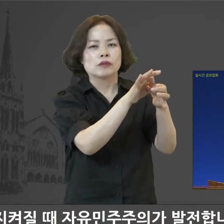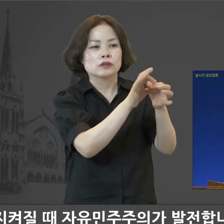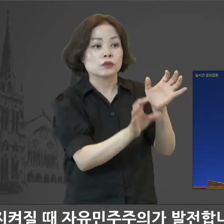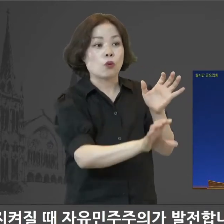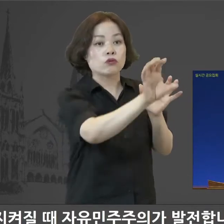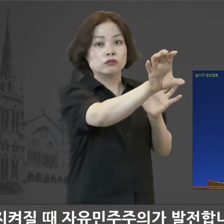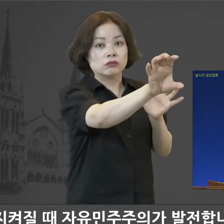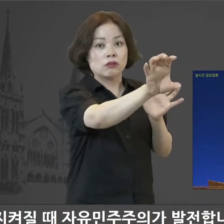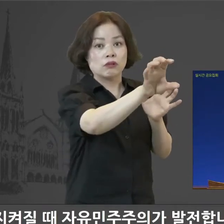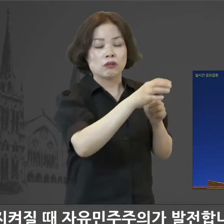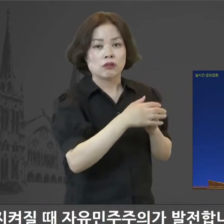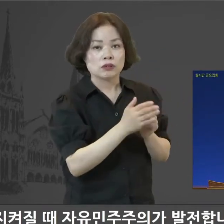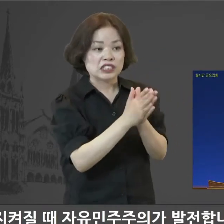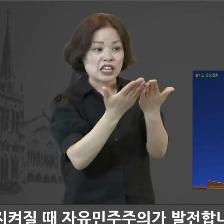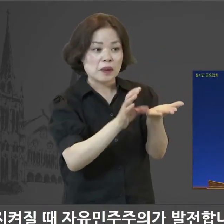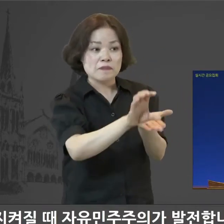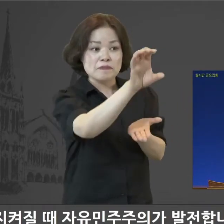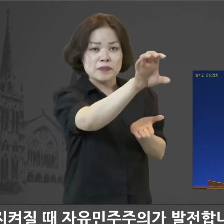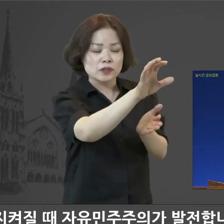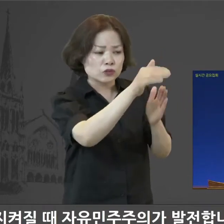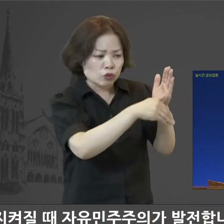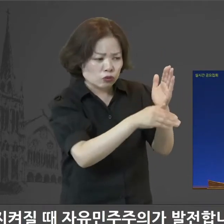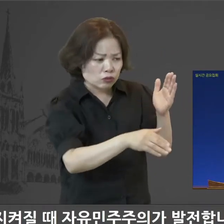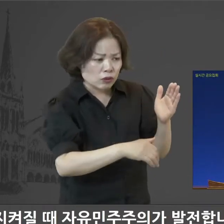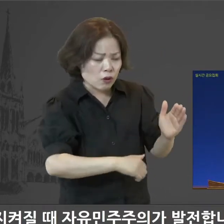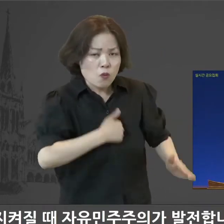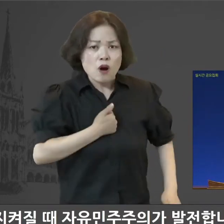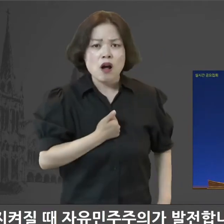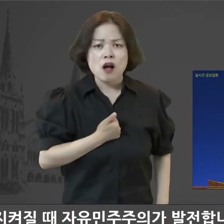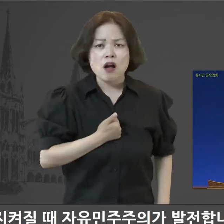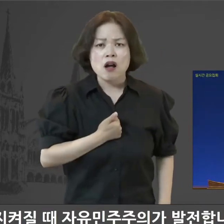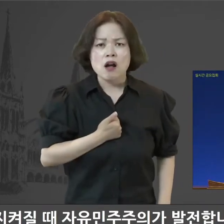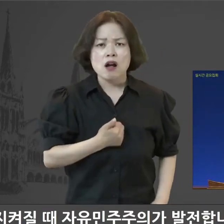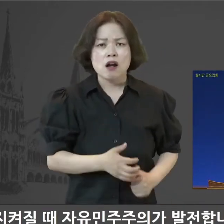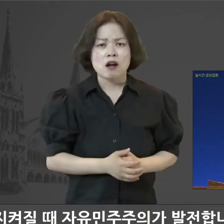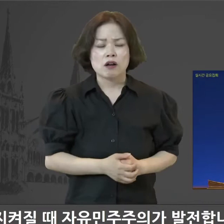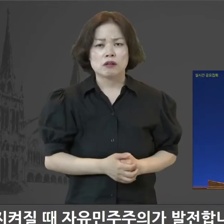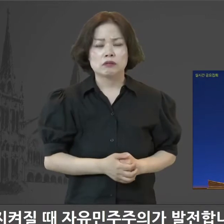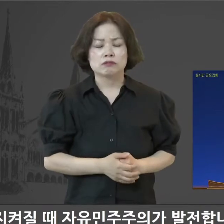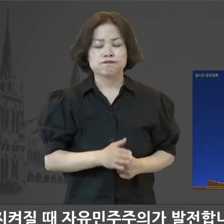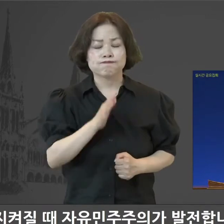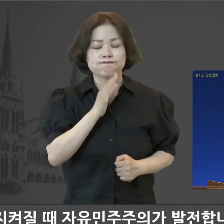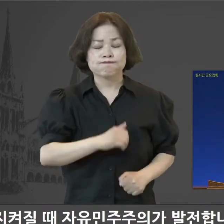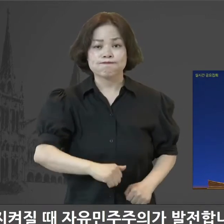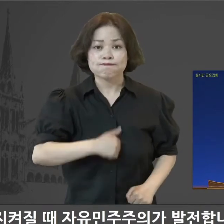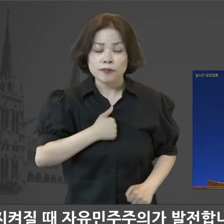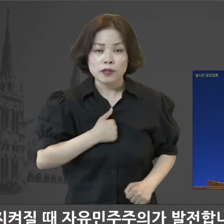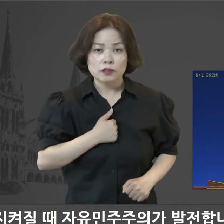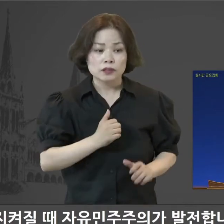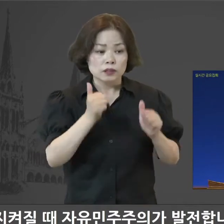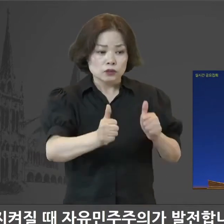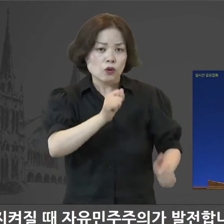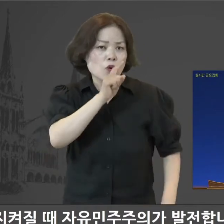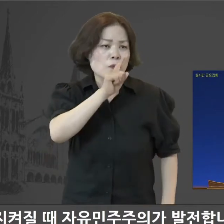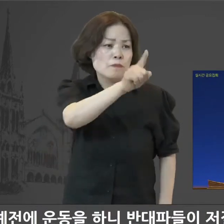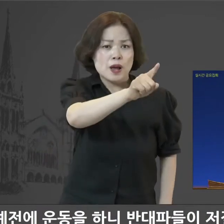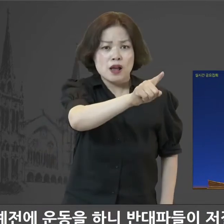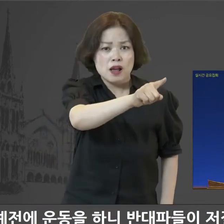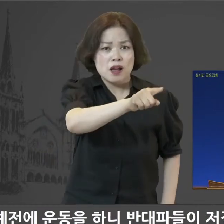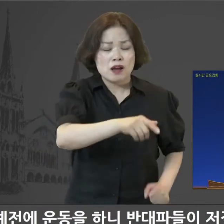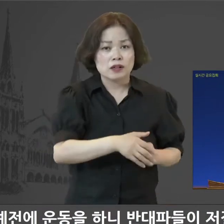실어버렸어요. 그러니까 성도님들이 화가 나겠어요, 안 나겠어요? 당연히 화가 나지. 그래서 소송전이